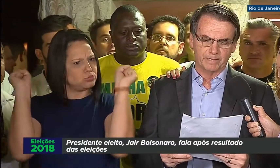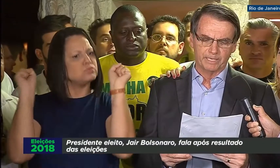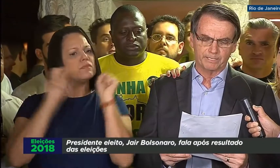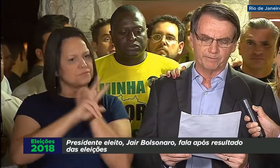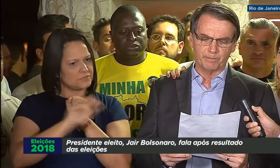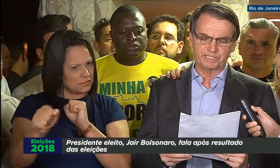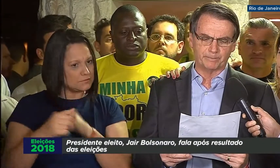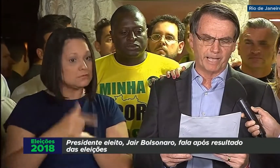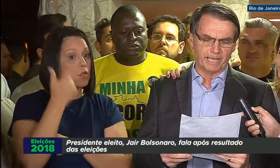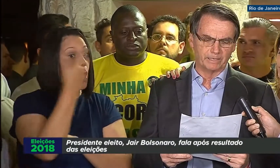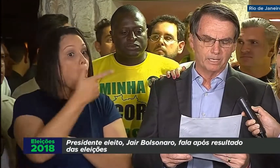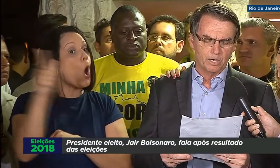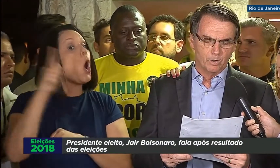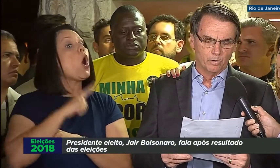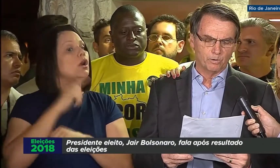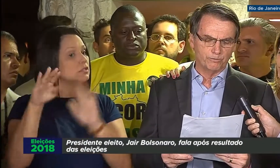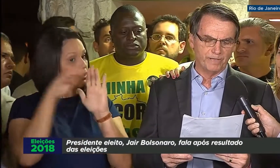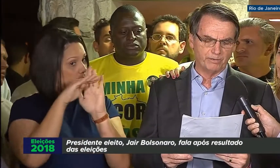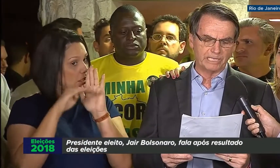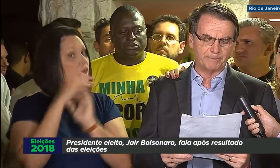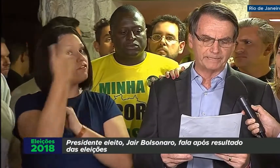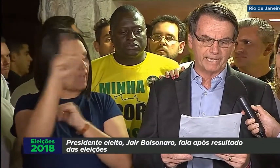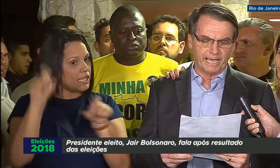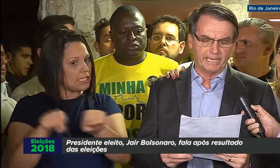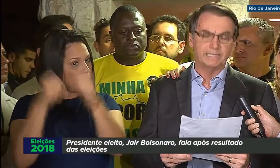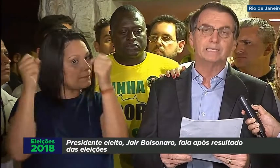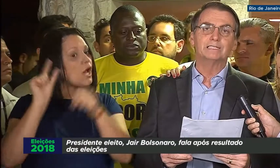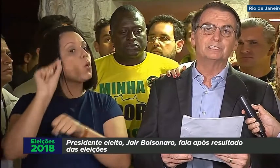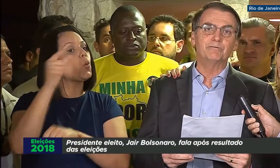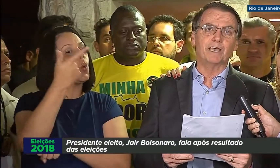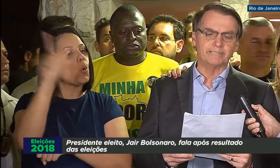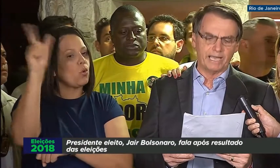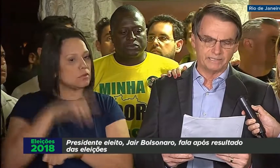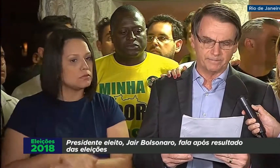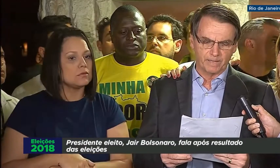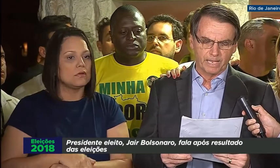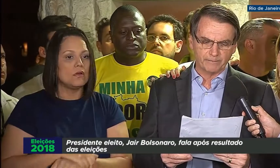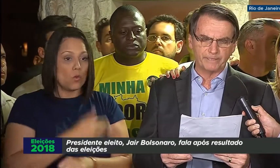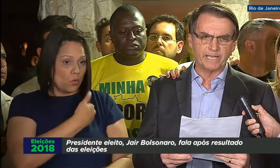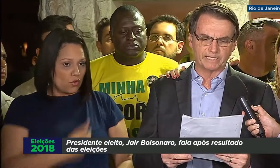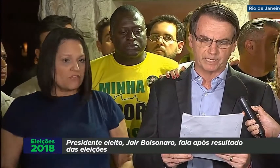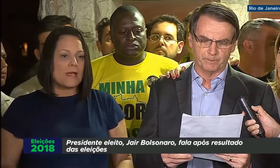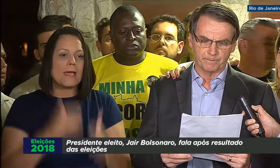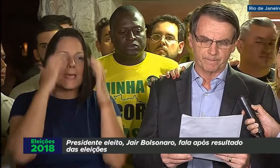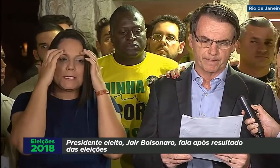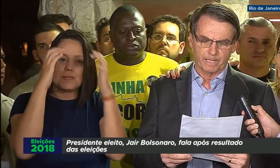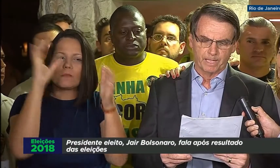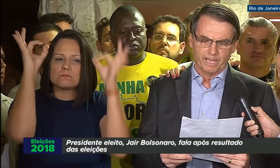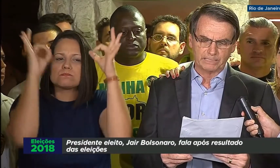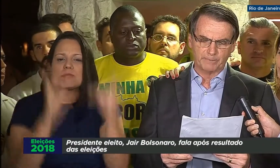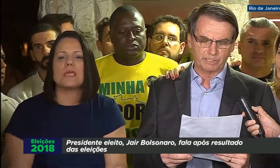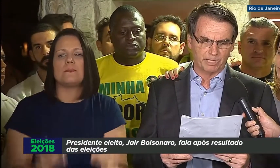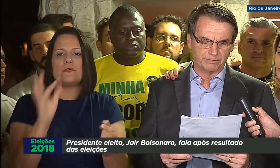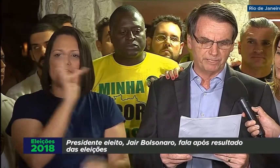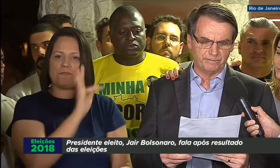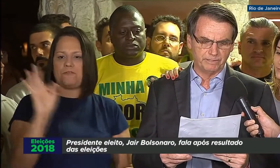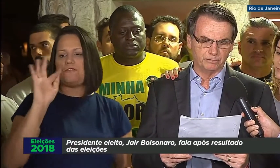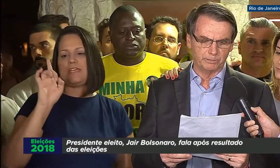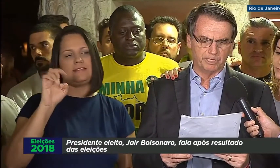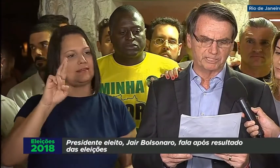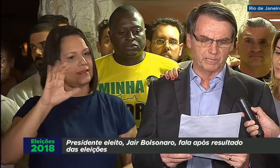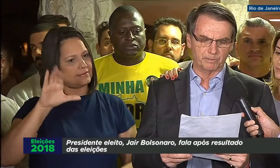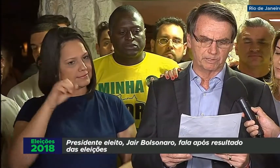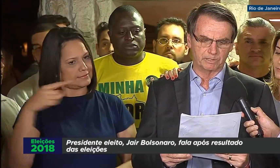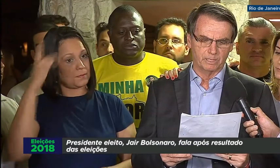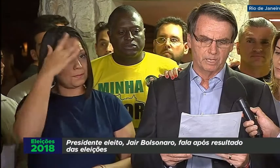paradigma que vamos quebrar: o governo respeitará de verdade a federação. As pessoas vivem